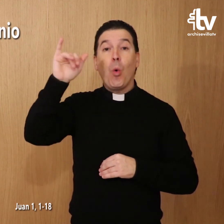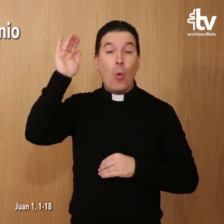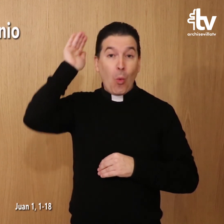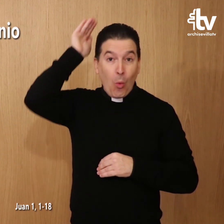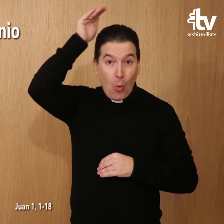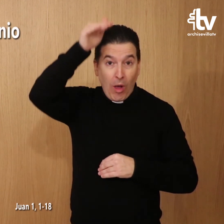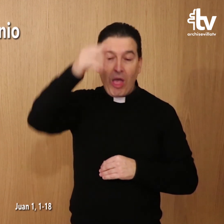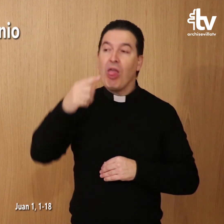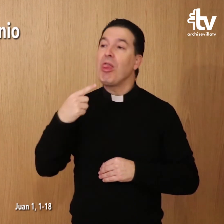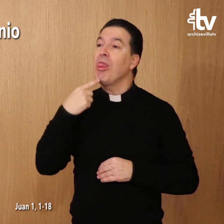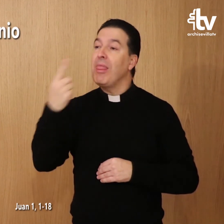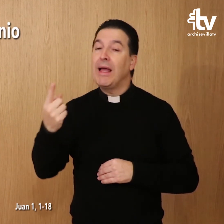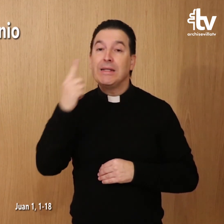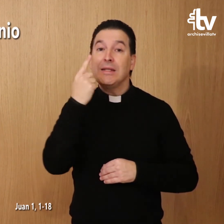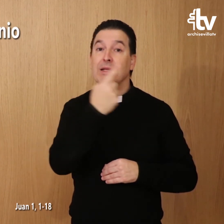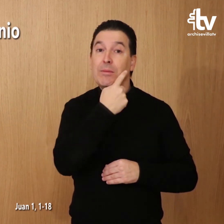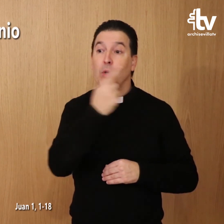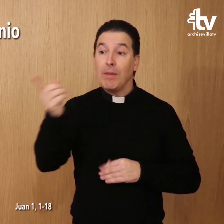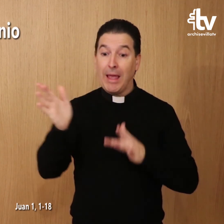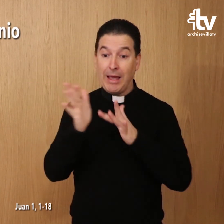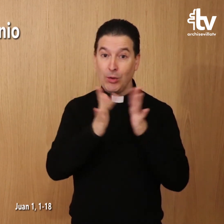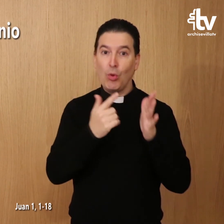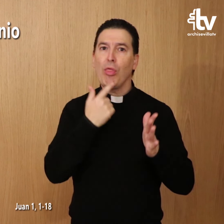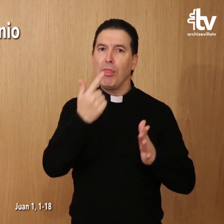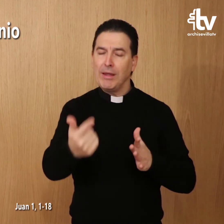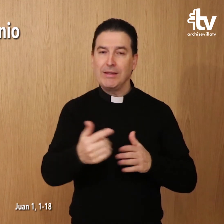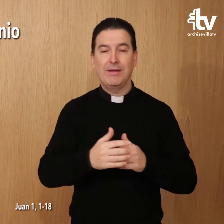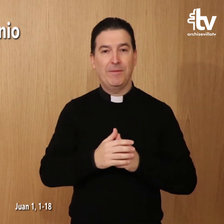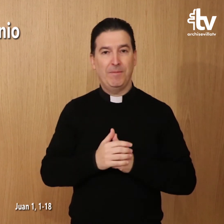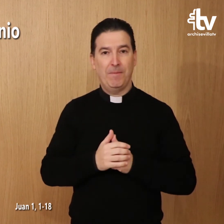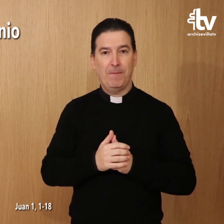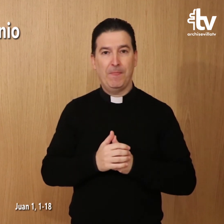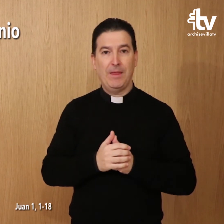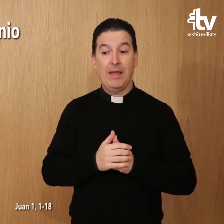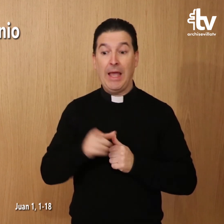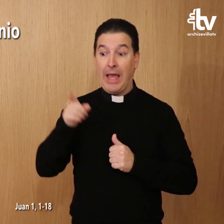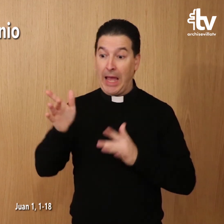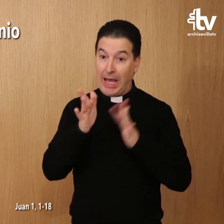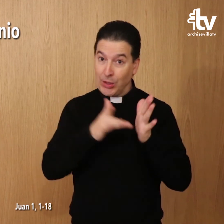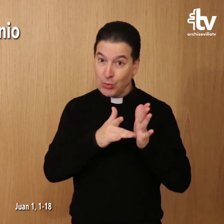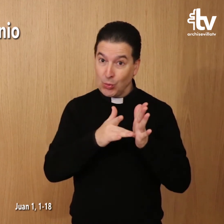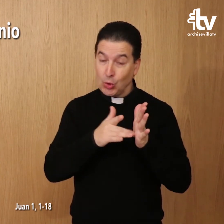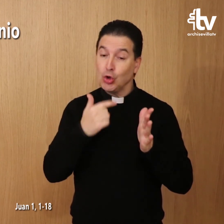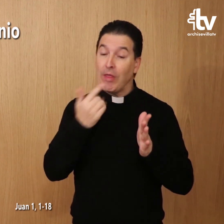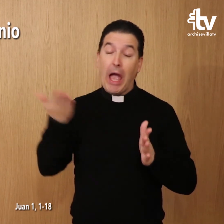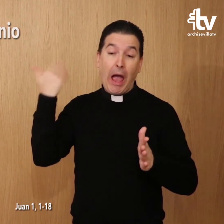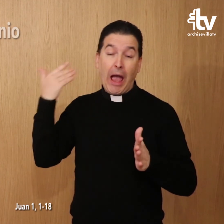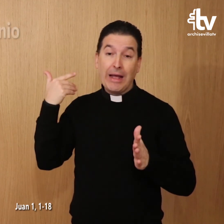Juan da testimonio de Él, y grita diciendo, Este es de quien dije,